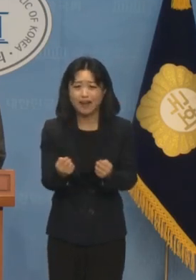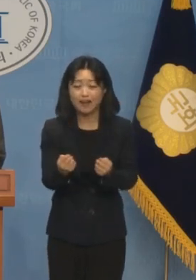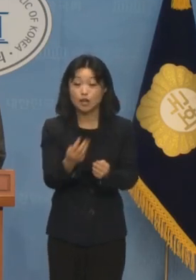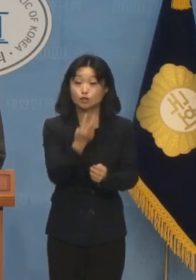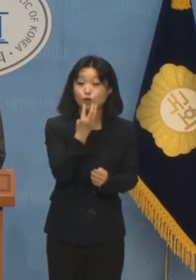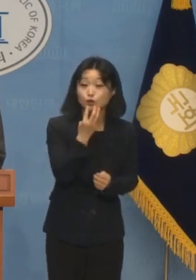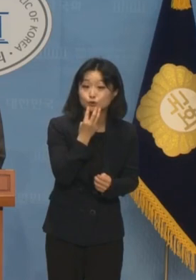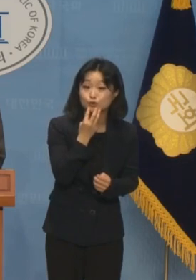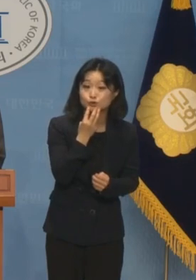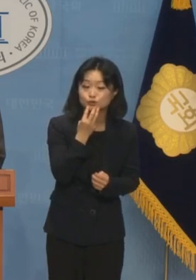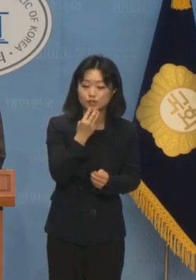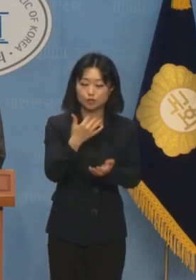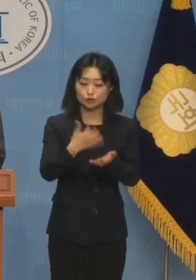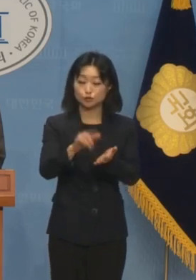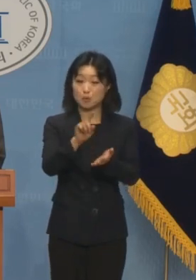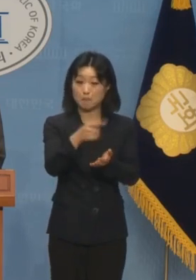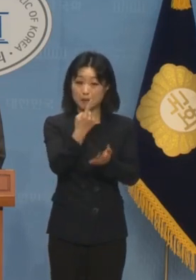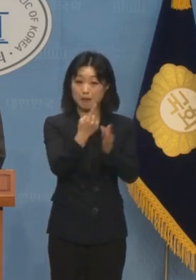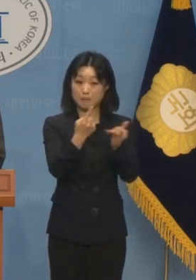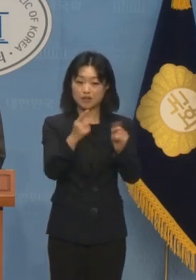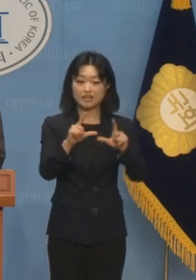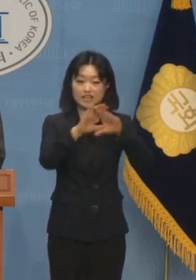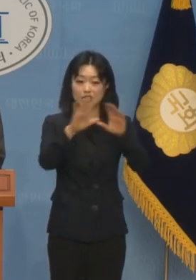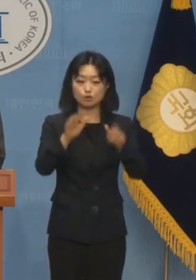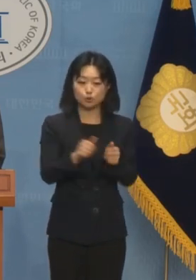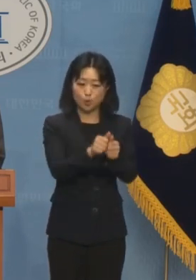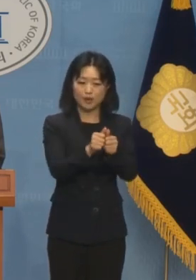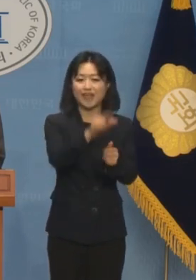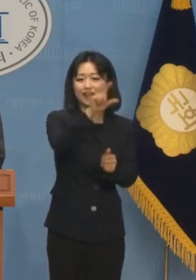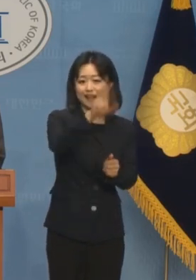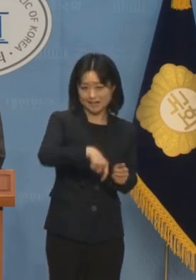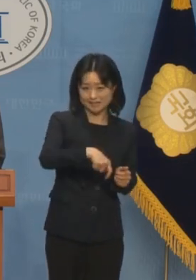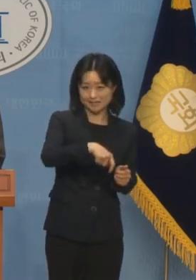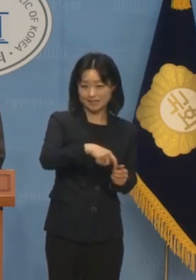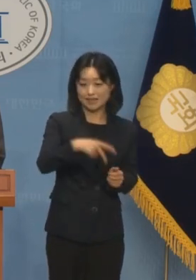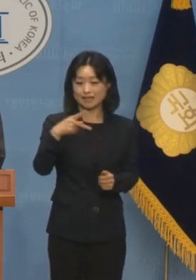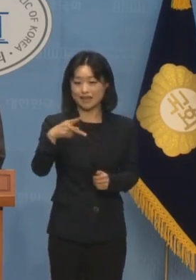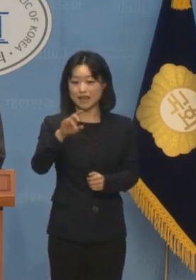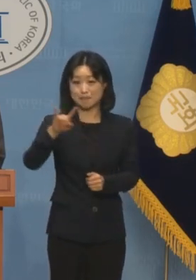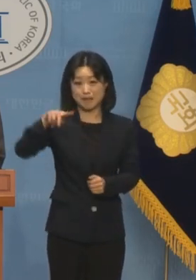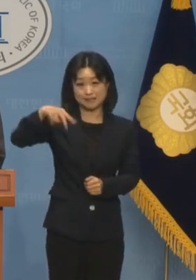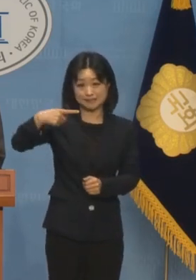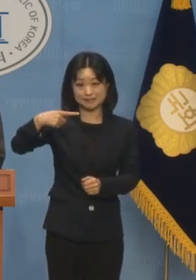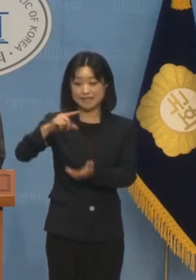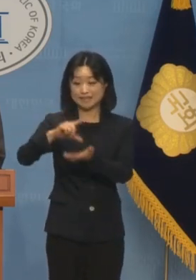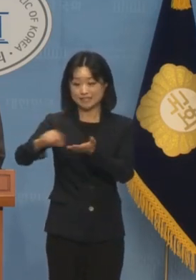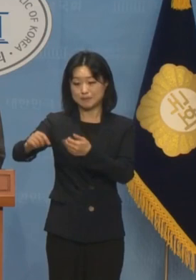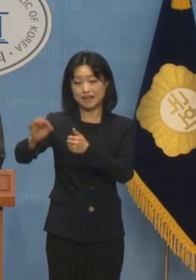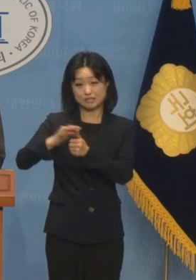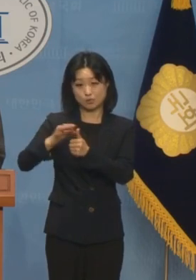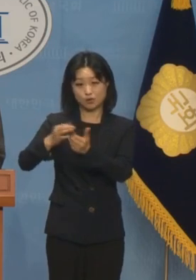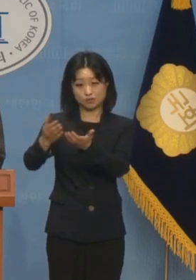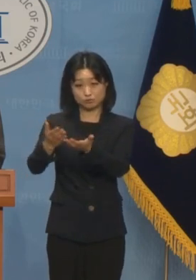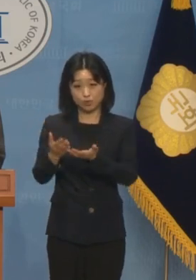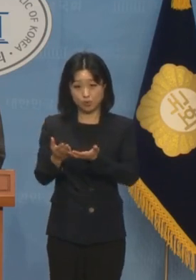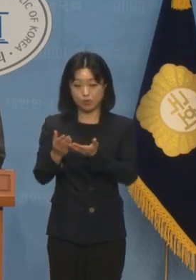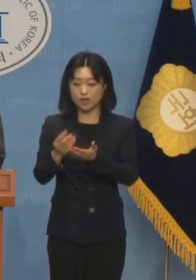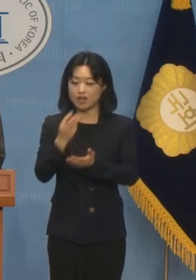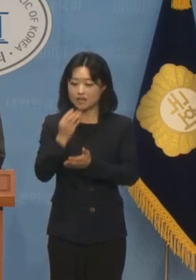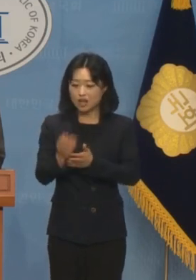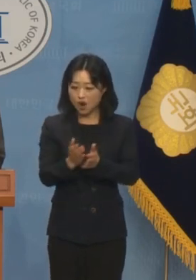서울에는 이미 100만 명이 기후 동행 카드를 사용하고 있고 K패스도 지자체의 지원에 따라 더